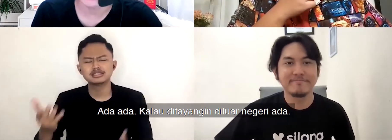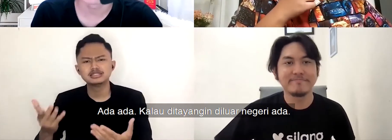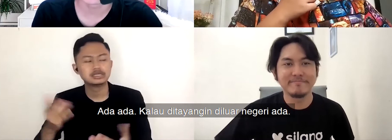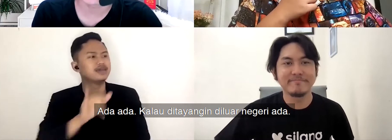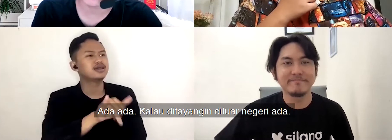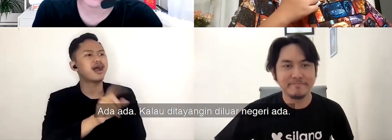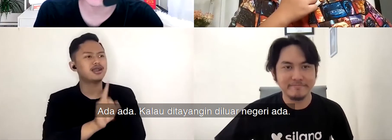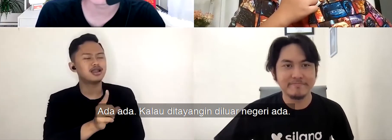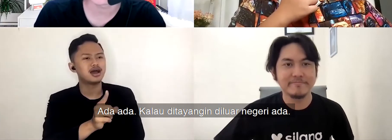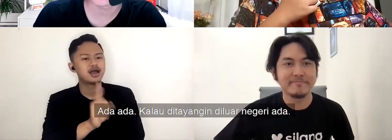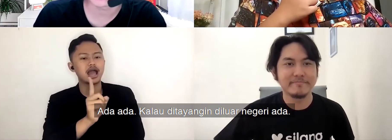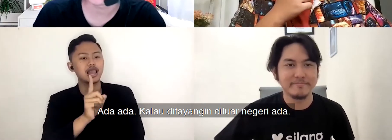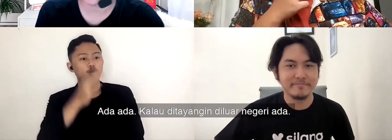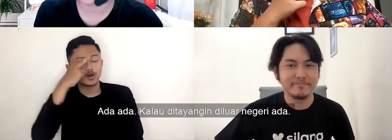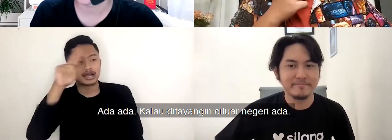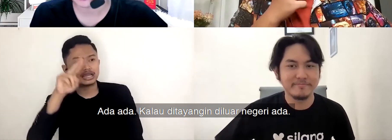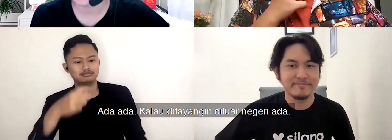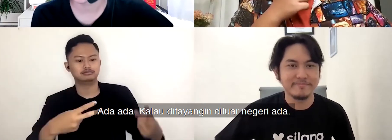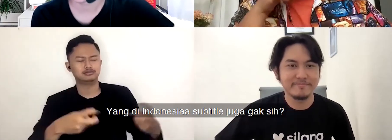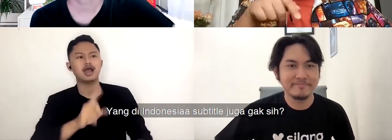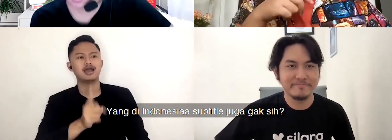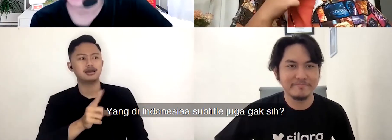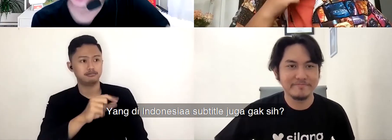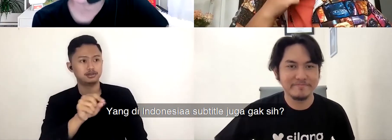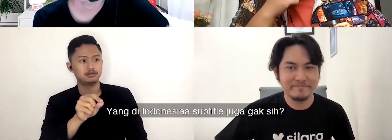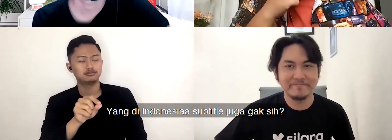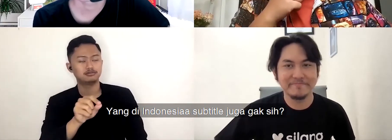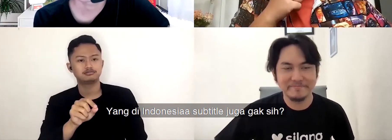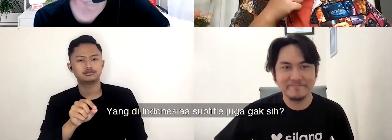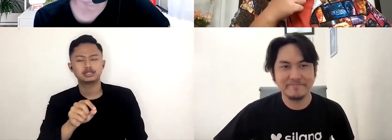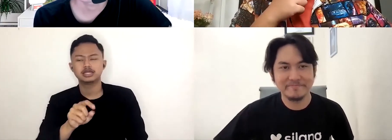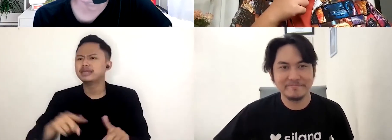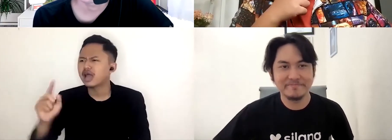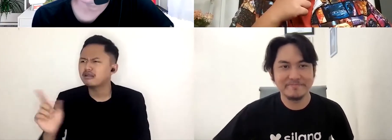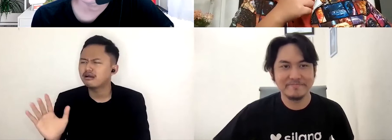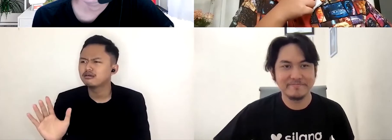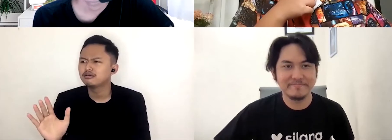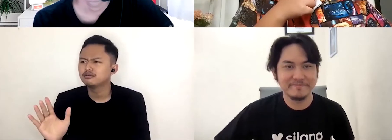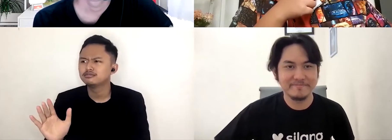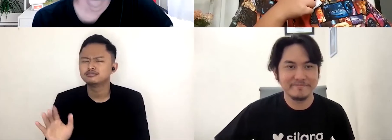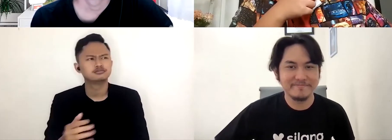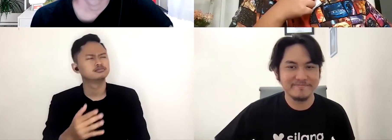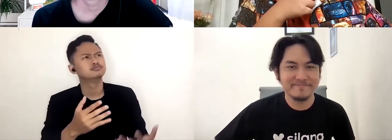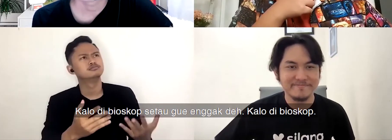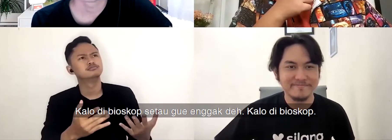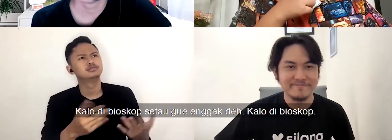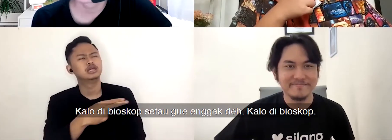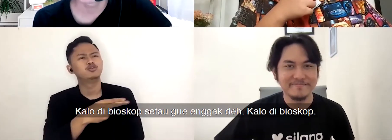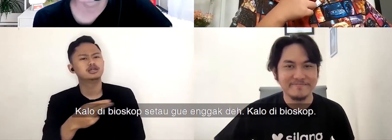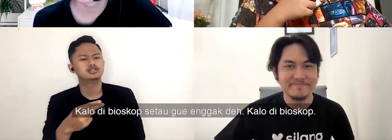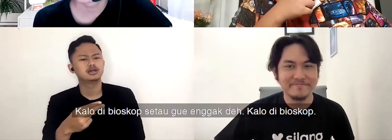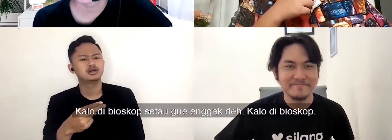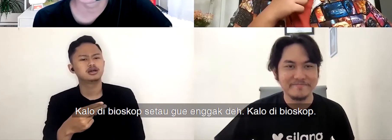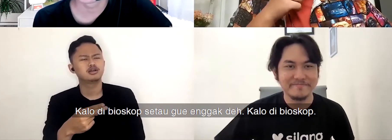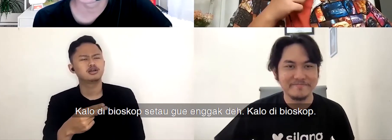parodi Taylor berada Saya ada di Indonesia Oke sudah juga masih Hai kalau di